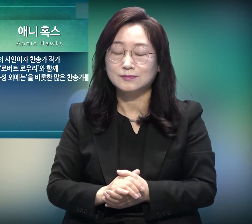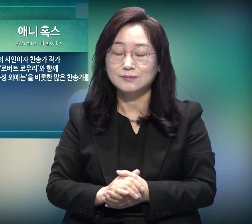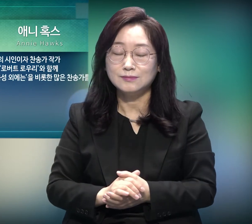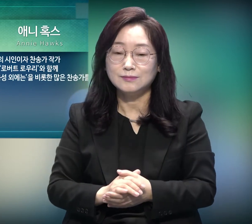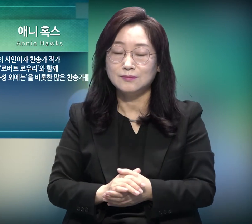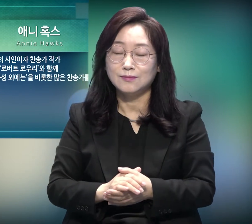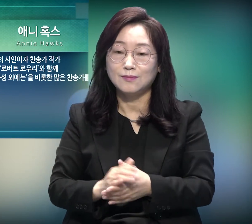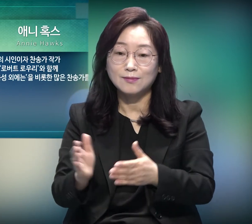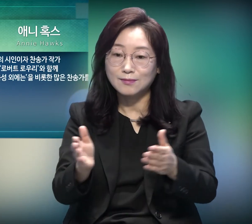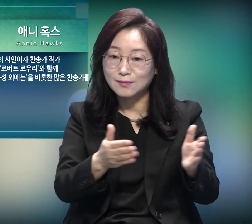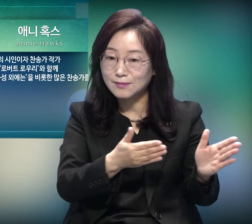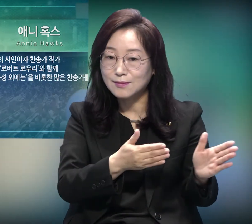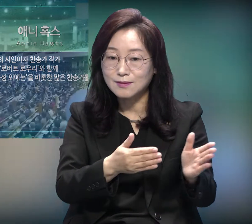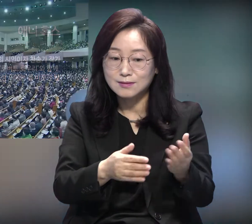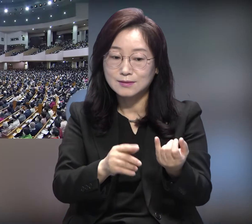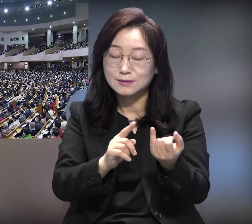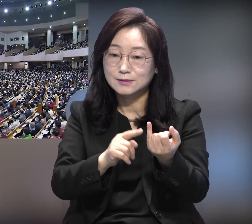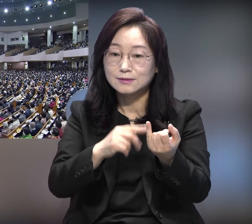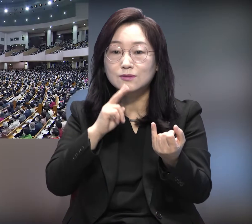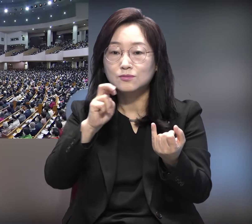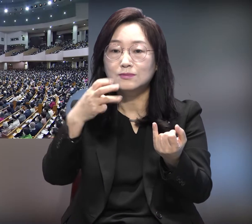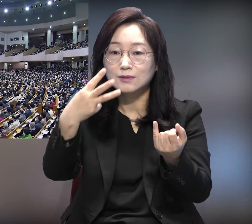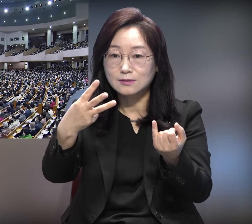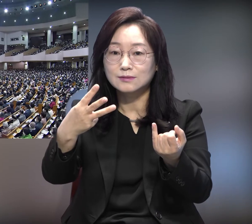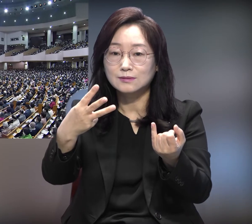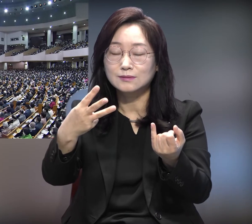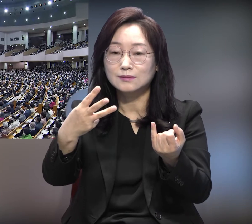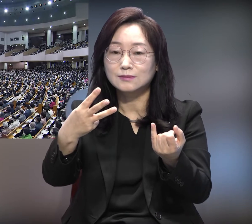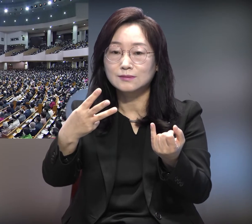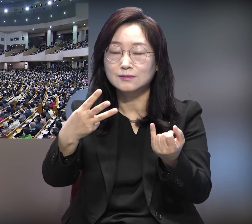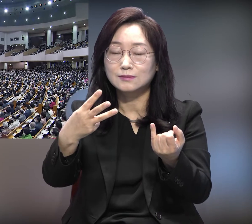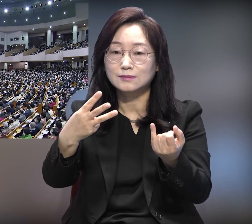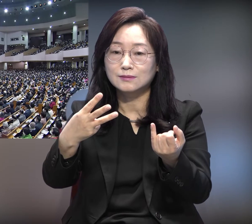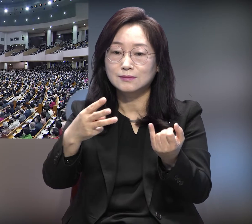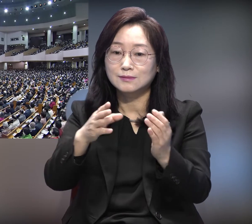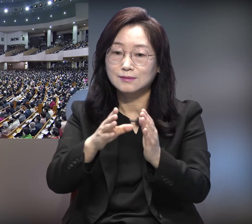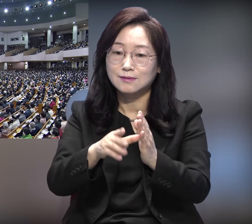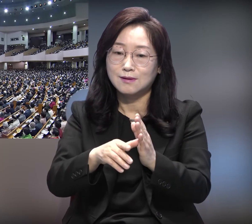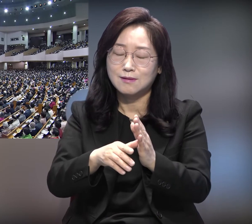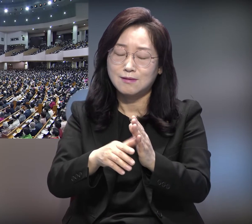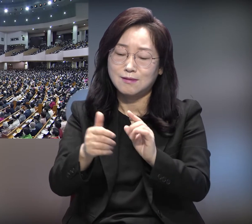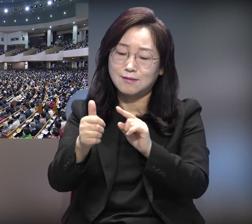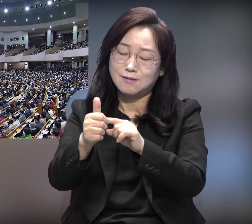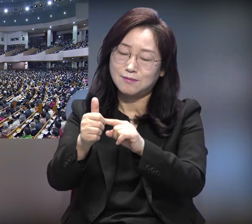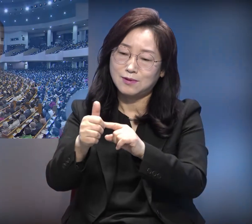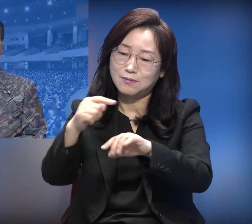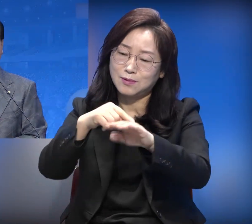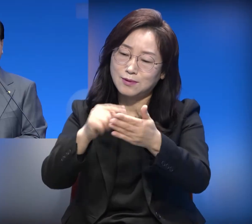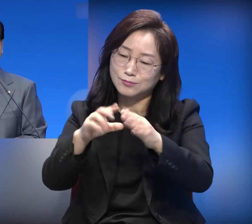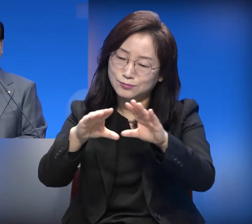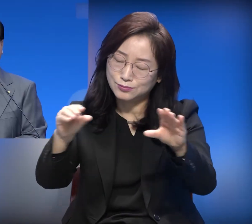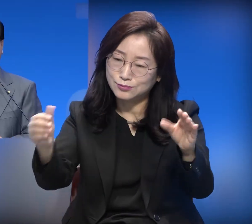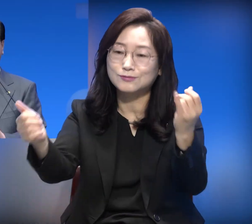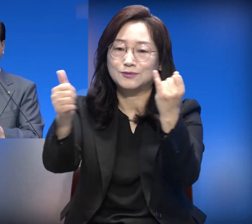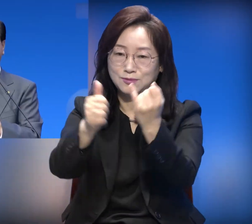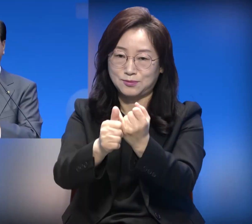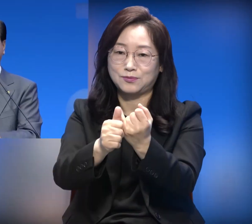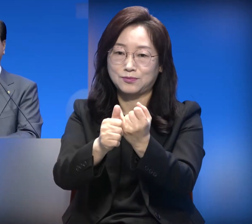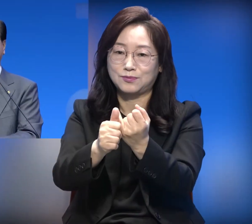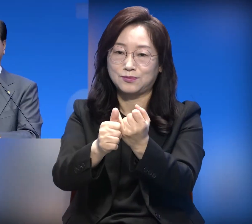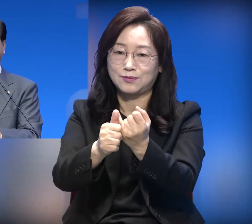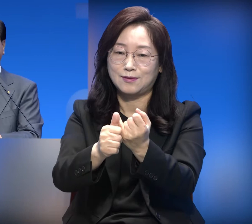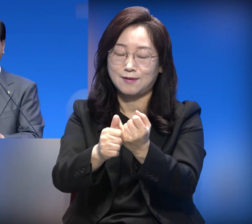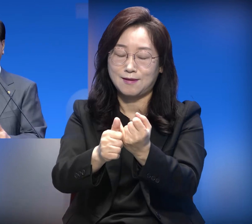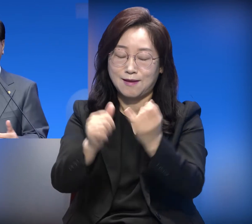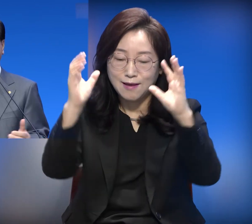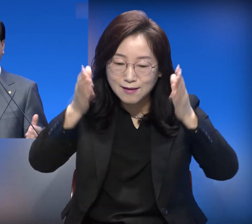그런데 23살에 아주 자상한 남편을 만나서 결혼을 하고 세